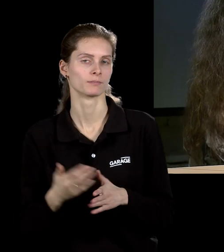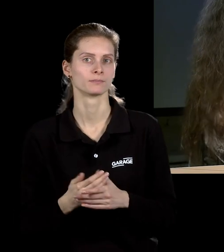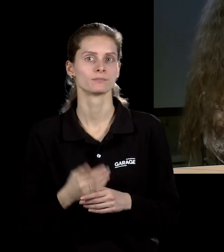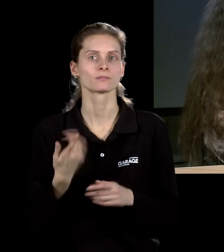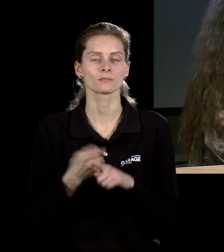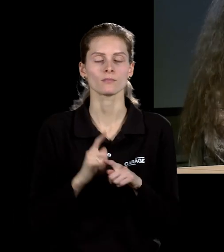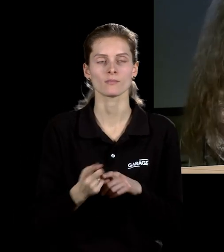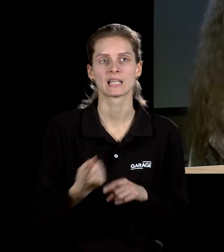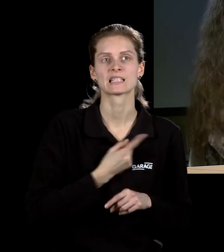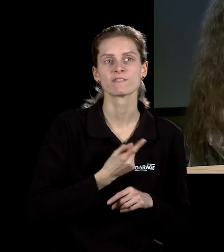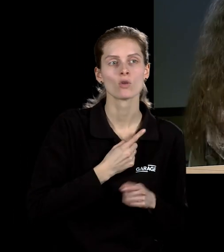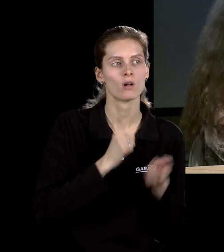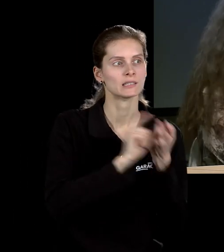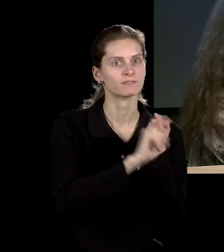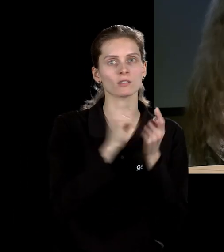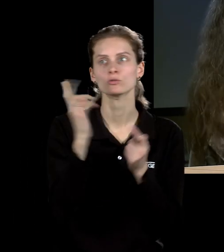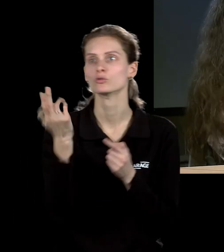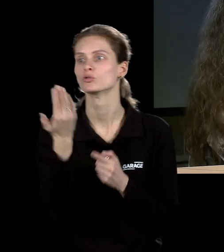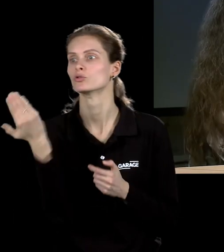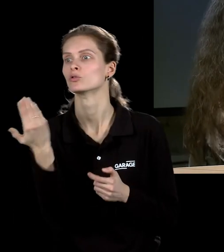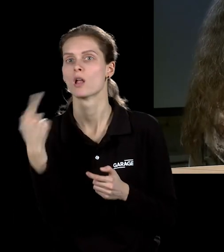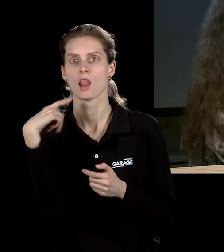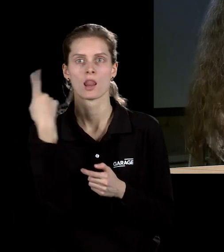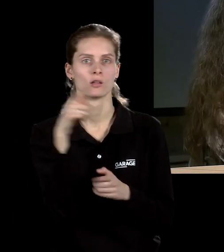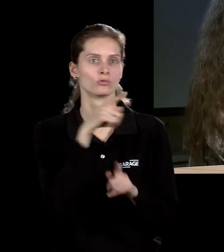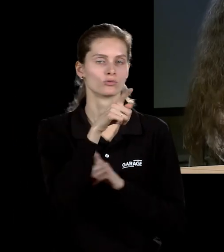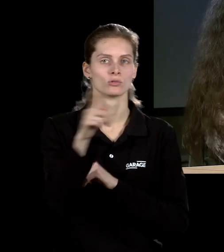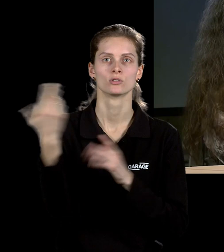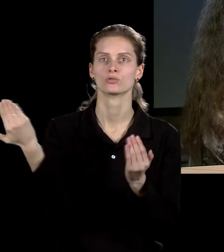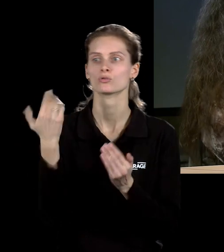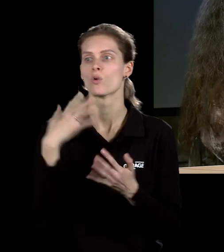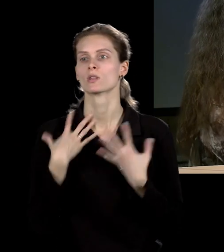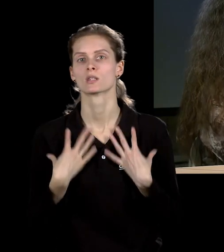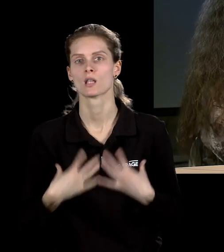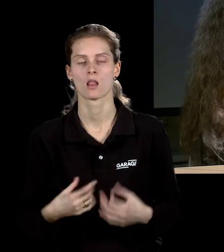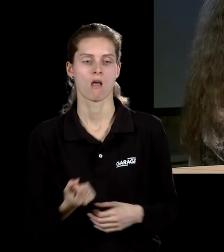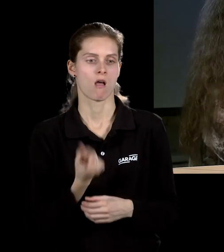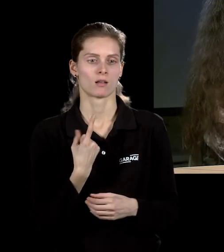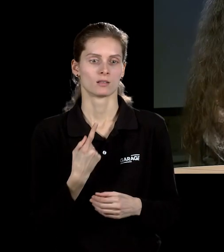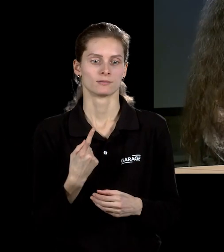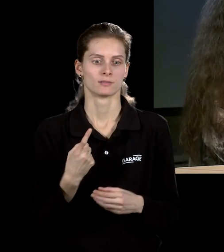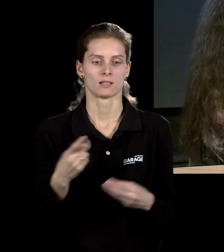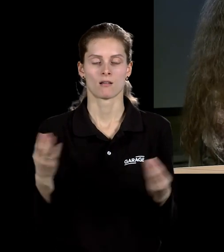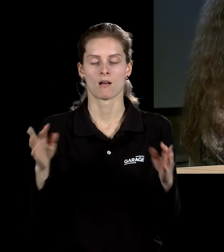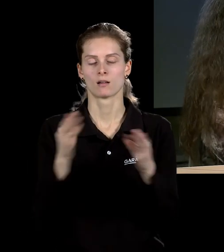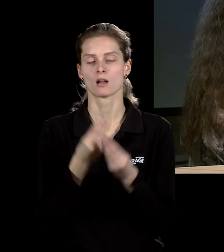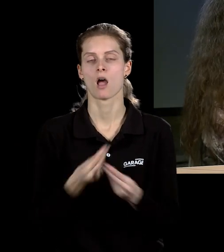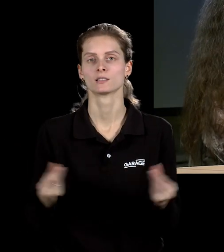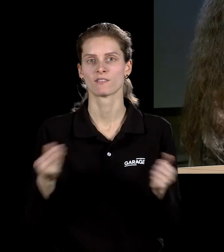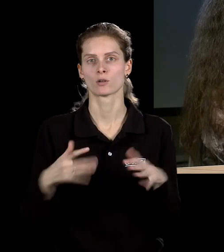индивидуальной, связанной с чьей-то личностью, с чьим-то телом, которое оказывается абсолютно растворенной вот в этом